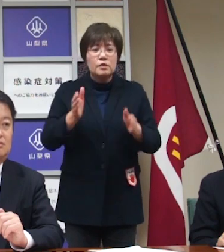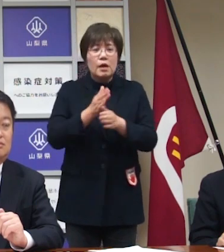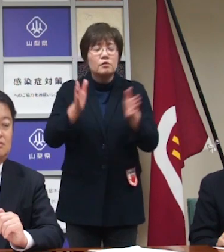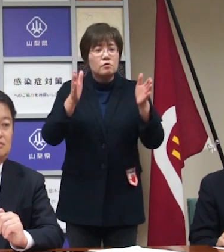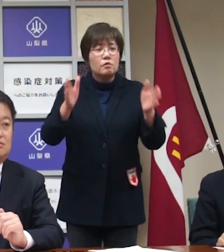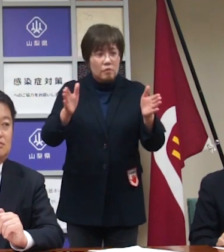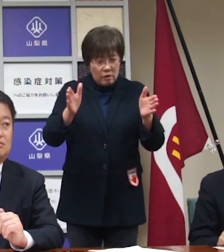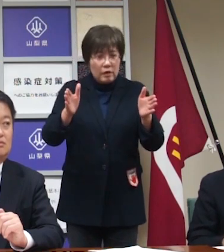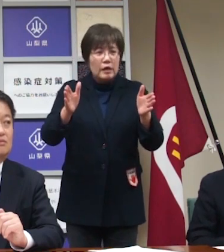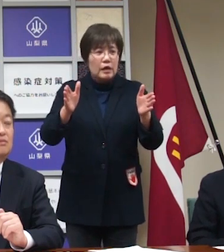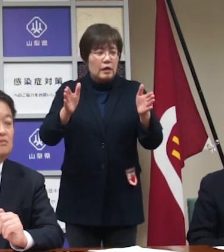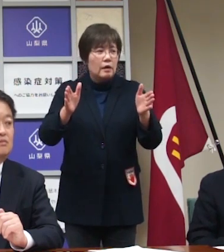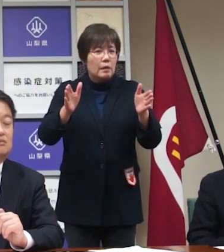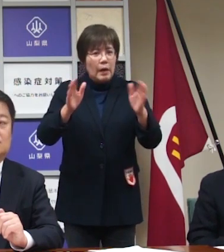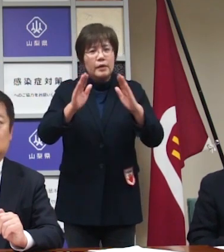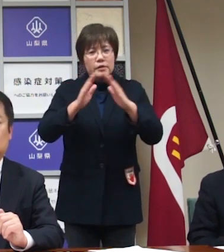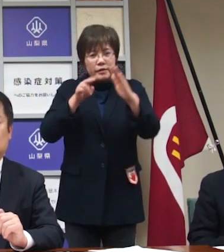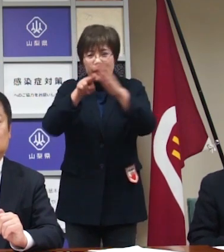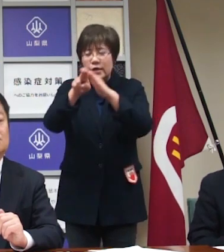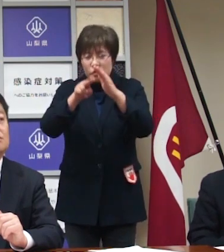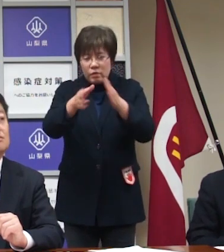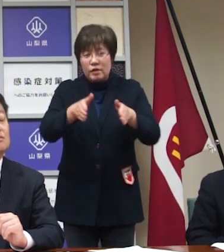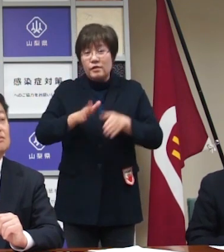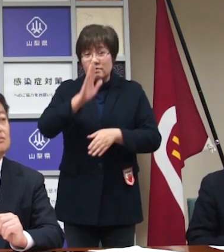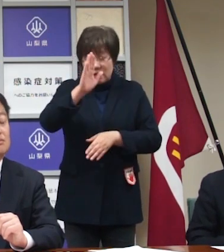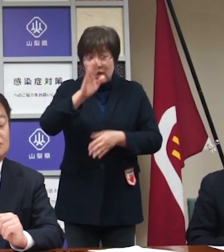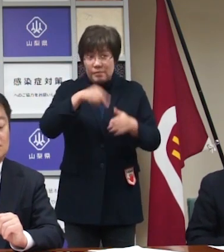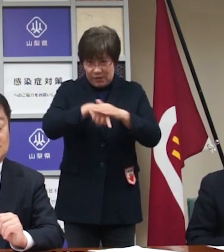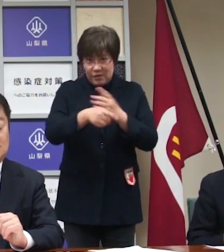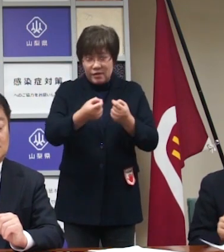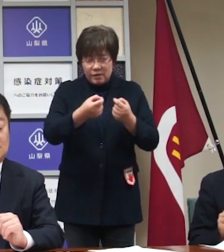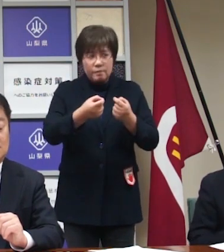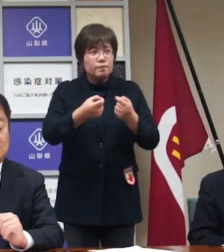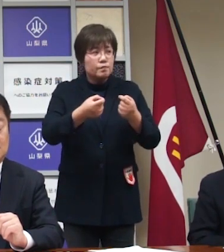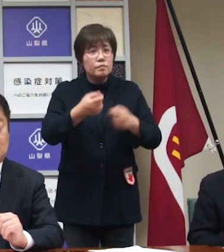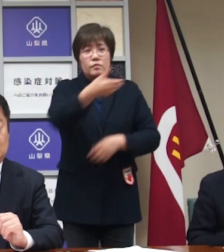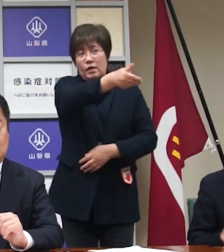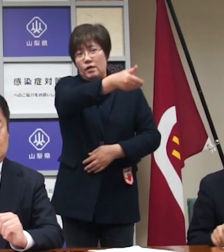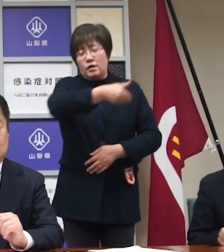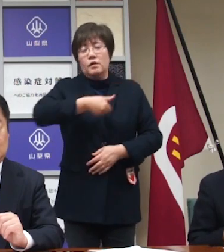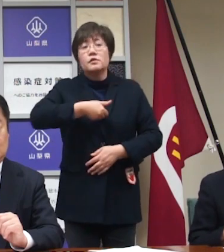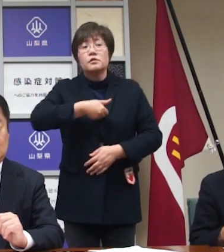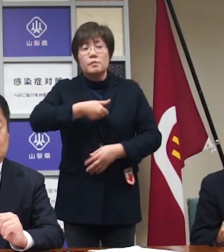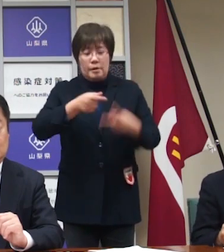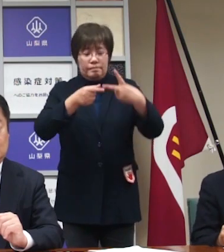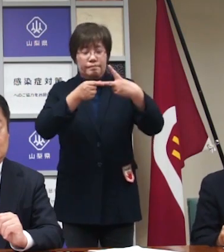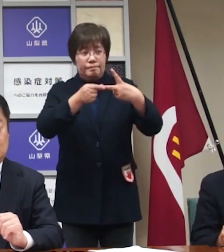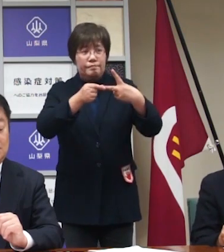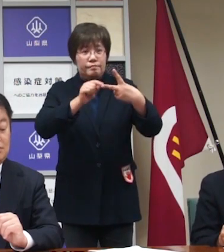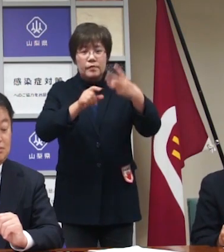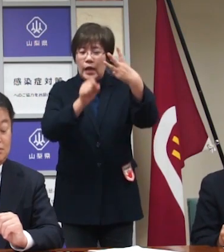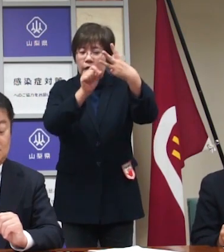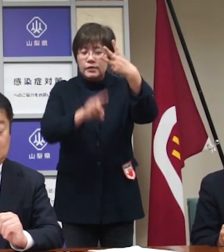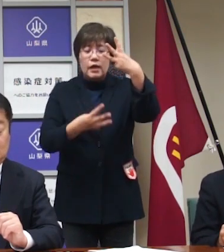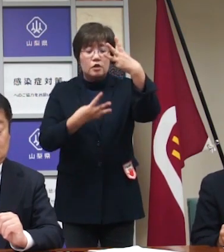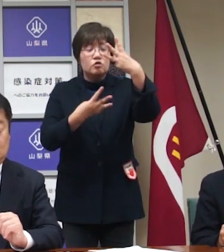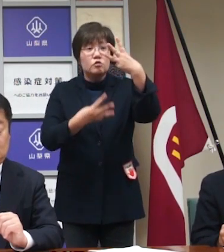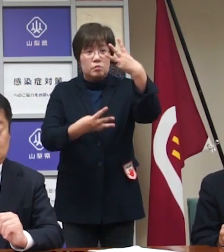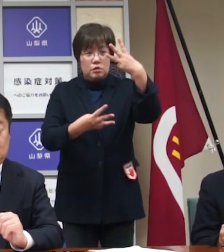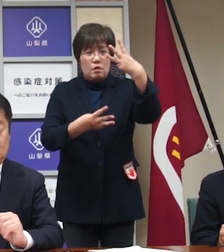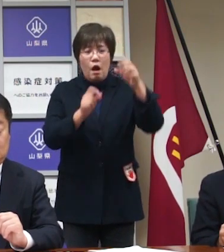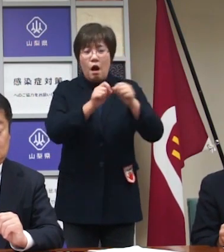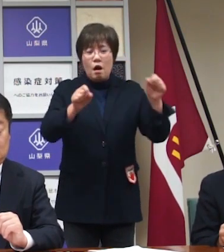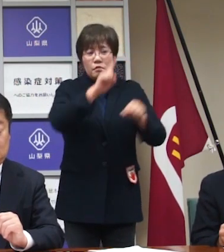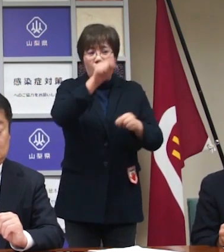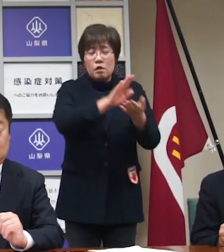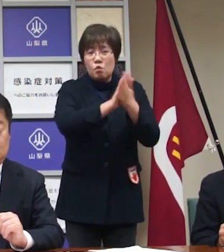ました。 関連ですけれども、この二の方の今おっしゃったこの7月3日に長野の方が山梨に来た理